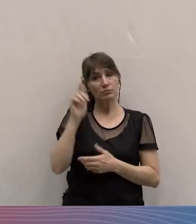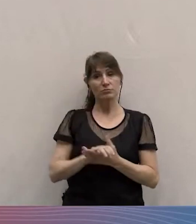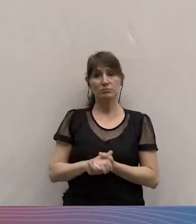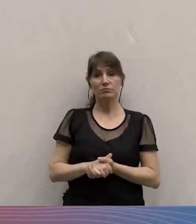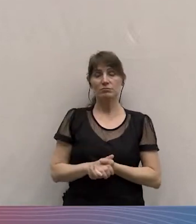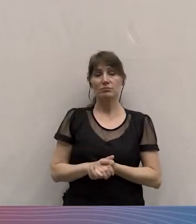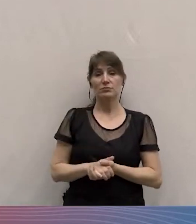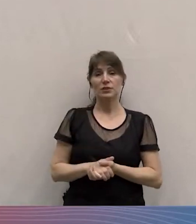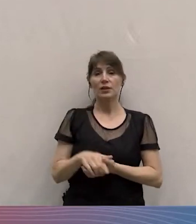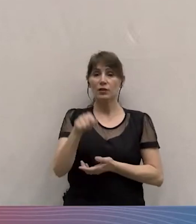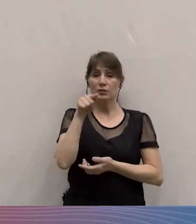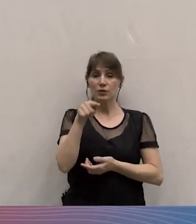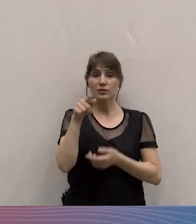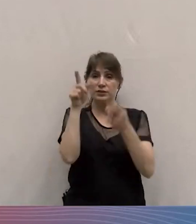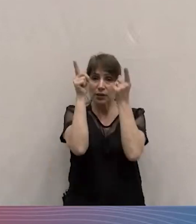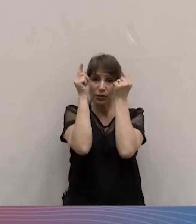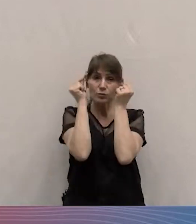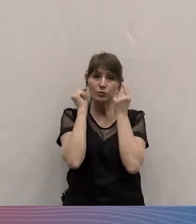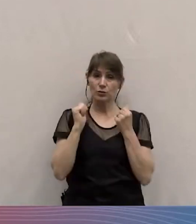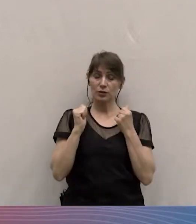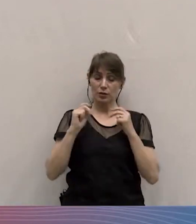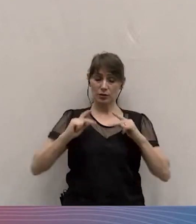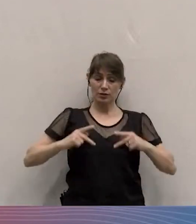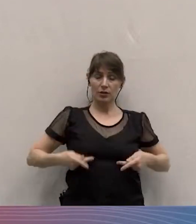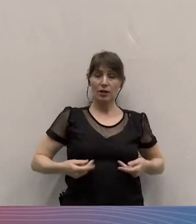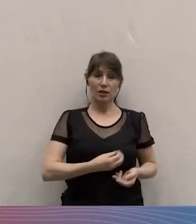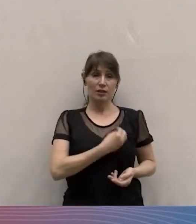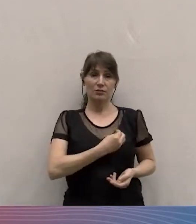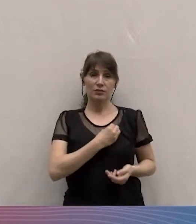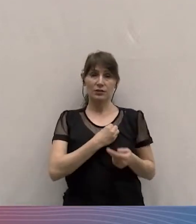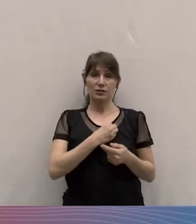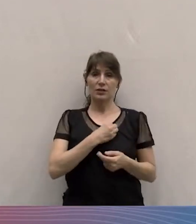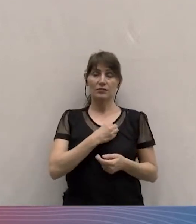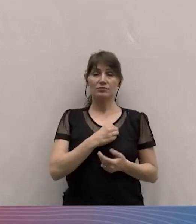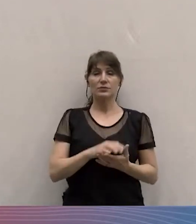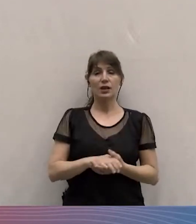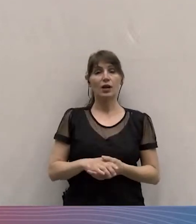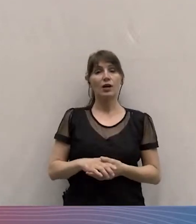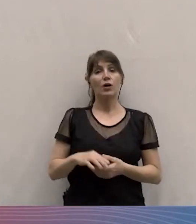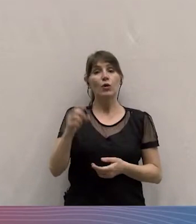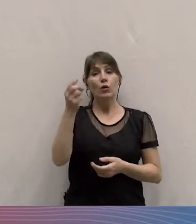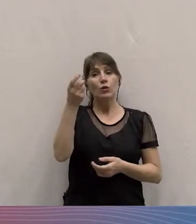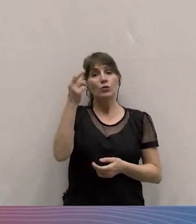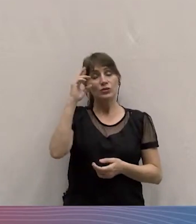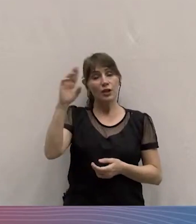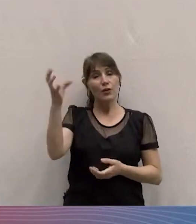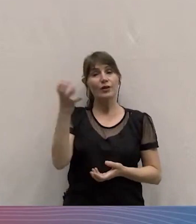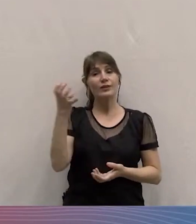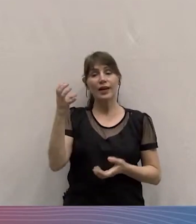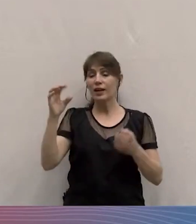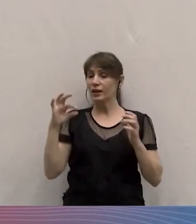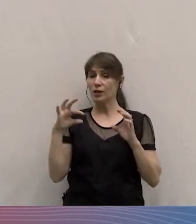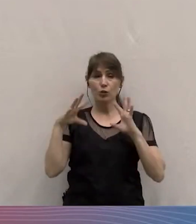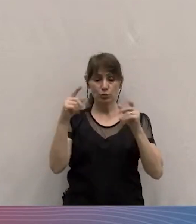Senhor. Você um judeu, tem uma natureza de judeu, não serve para o Senhor. O Senhor quer transformar tudo isso em Cristo.